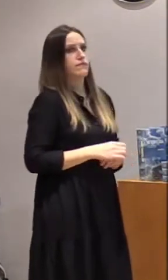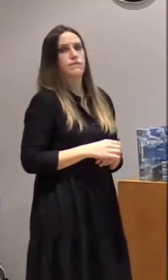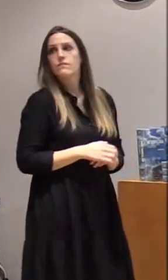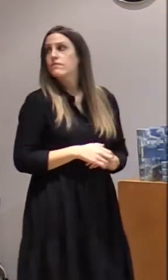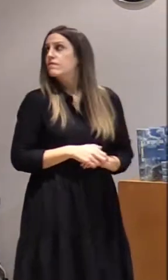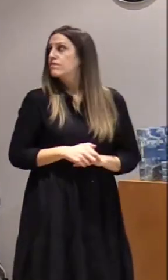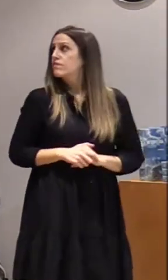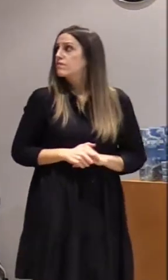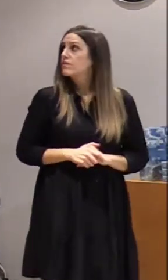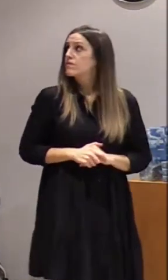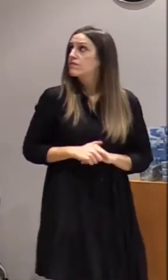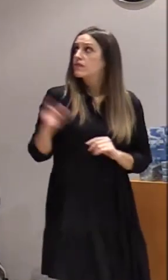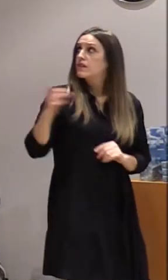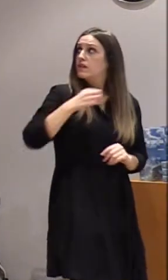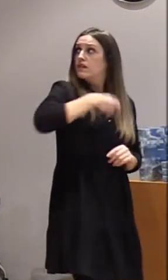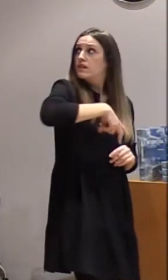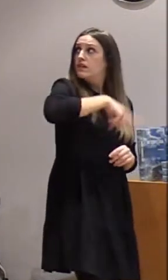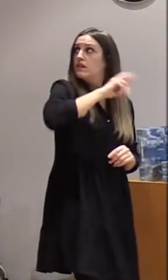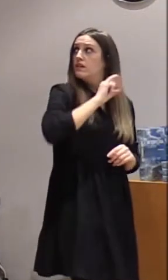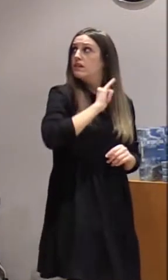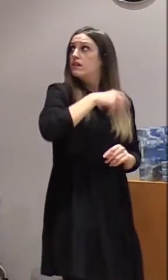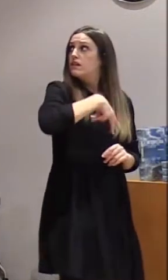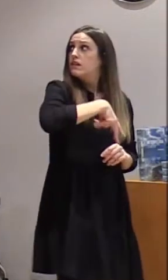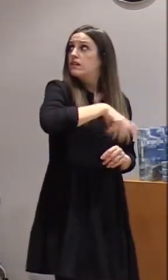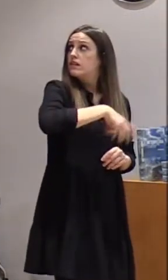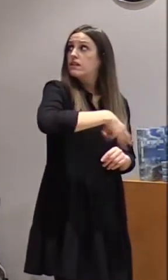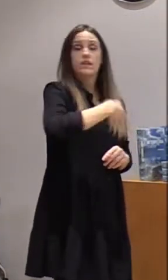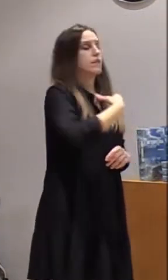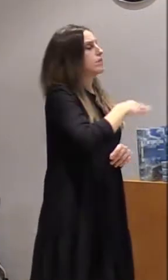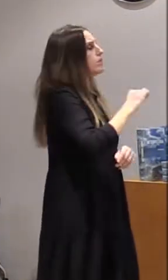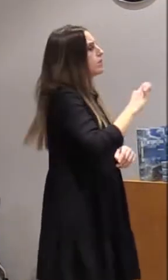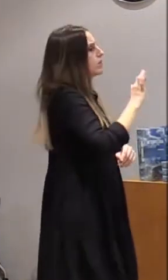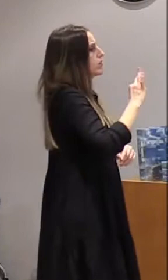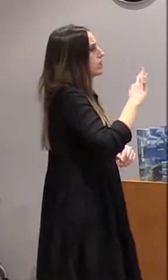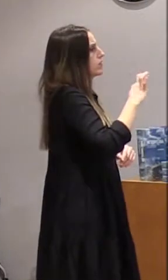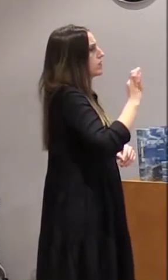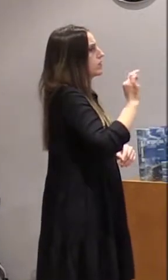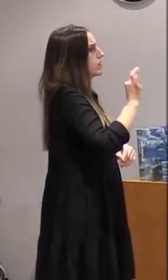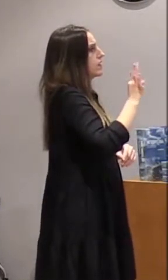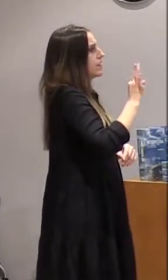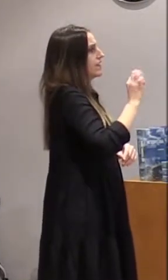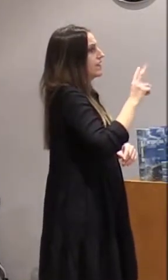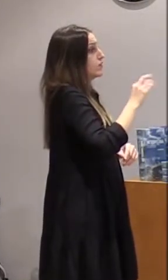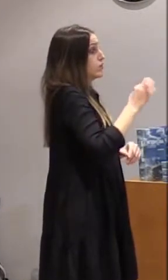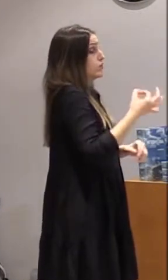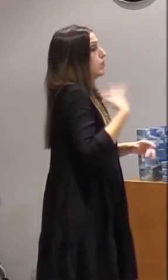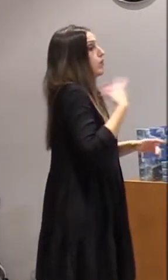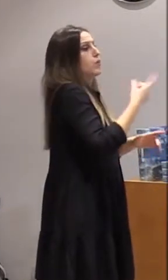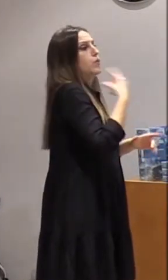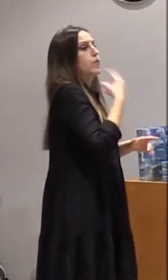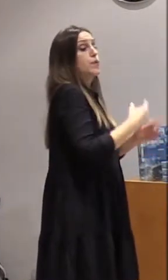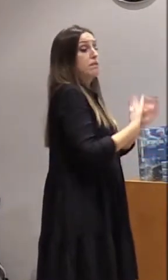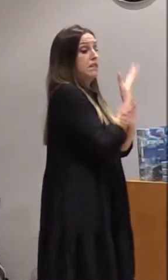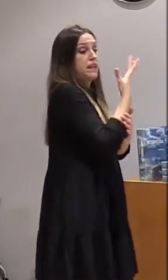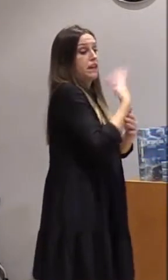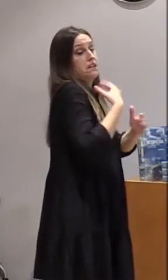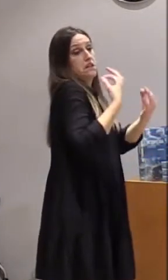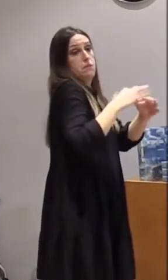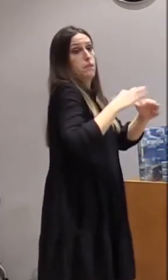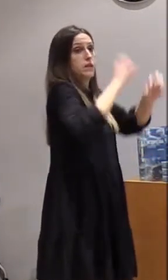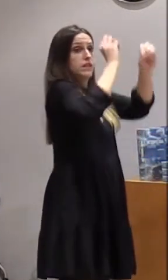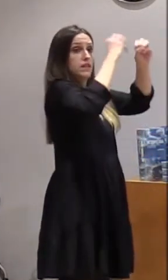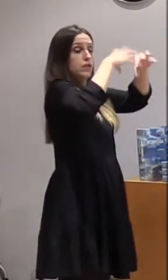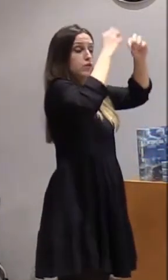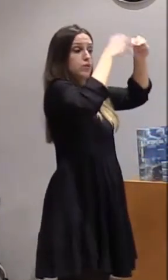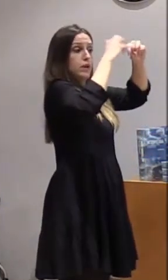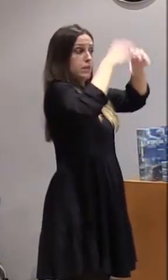Nimbostratos, no son fáciles de identificar. Un día de cielo gris, un día en el que habitualmente llueve, esas nubes que cubren